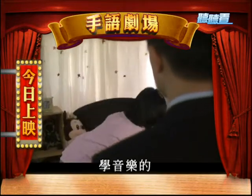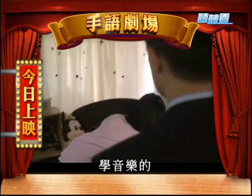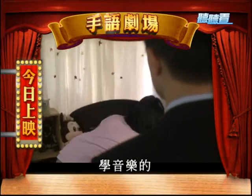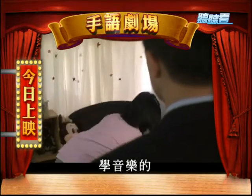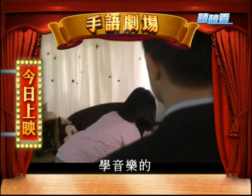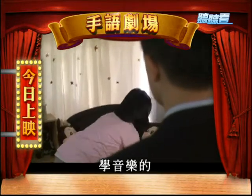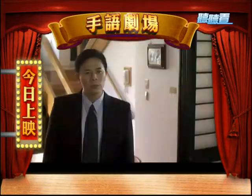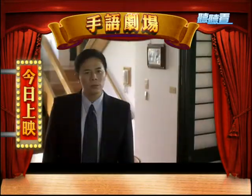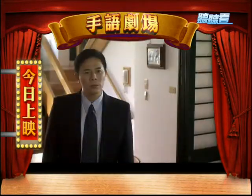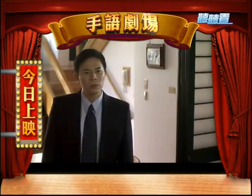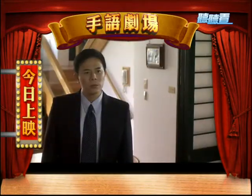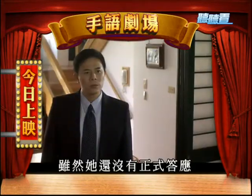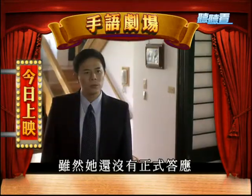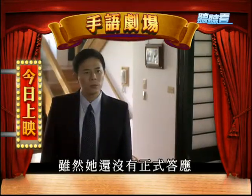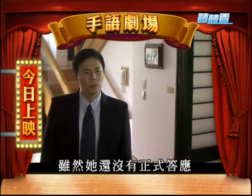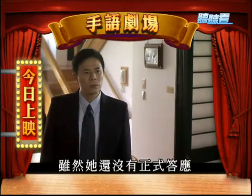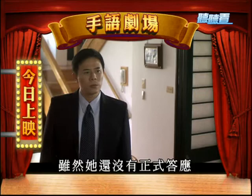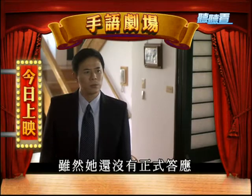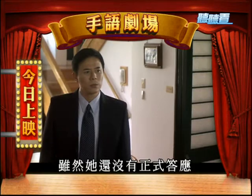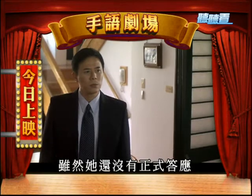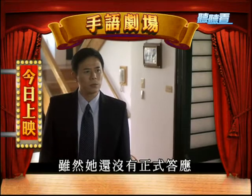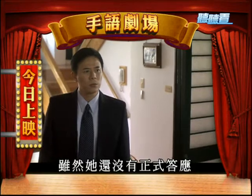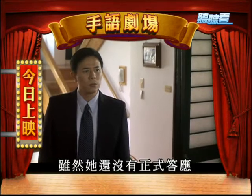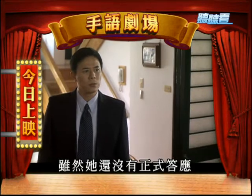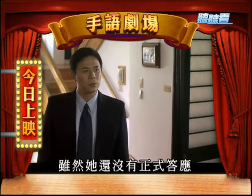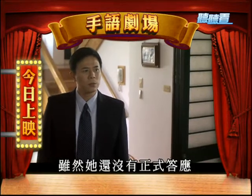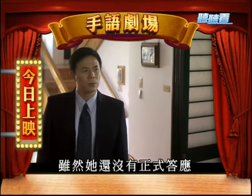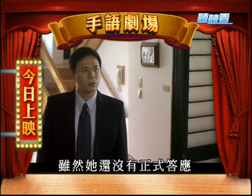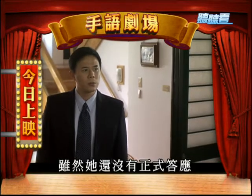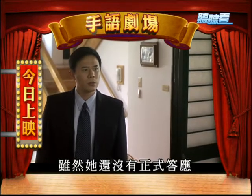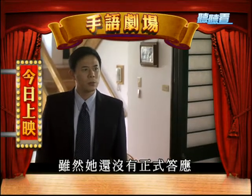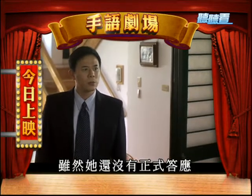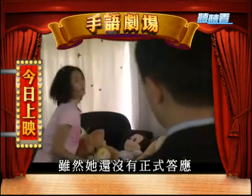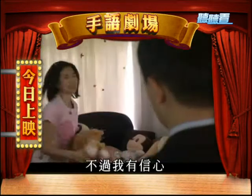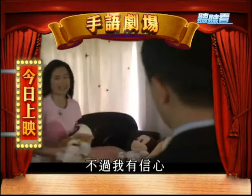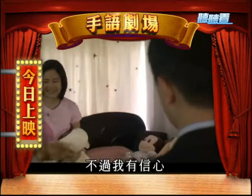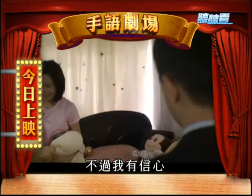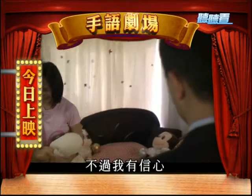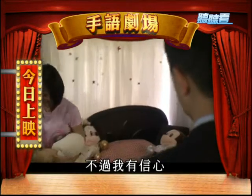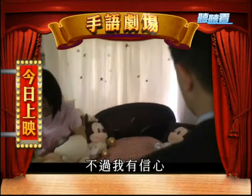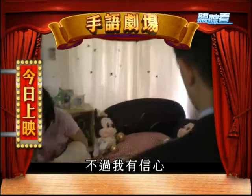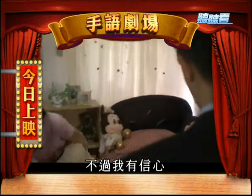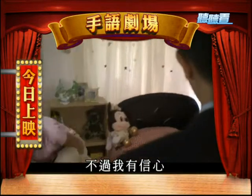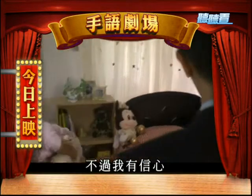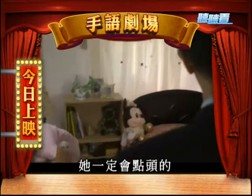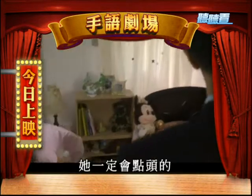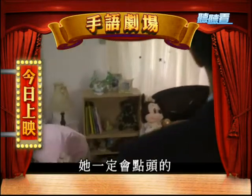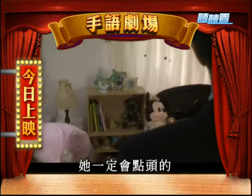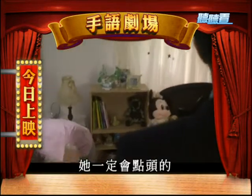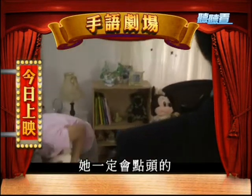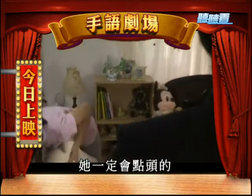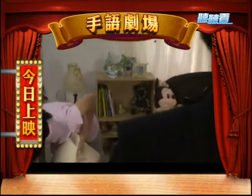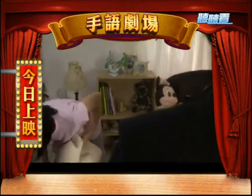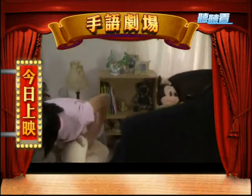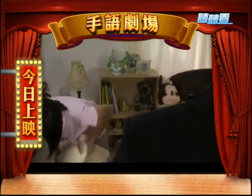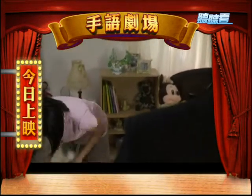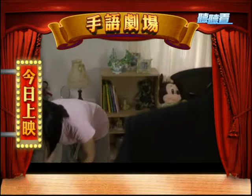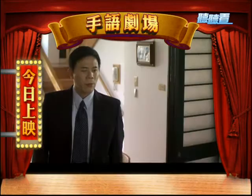的。虽然她还没有正式答应，不过我有信心，她一定会点头的。这个